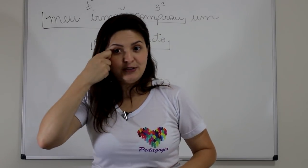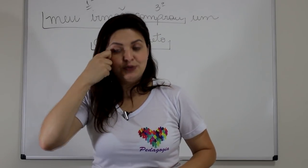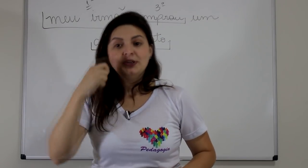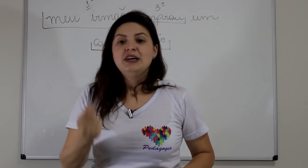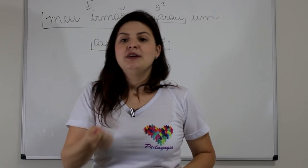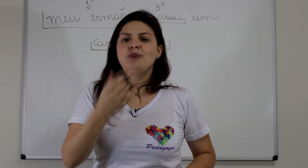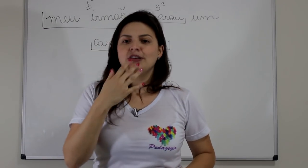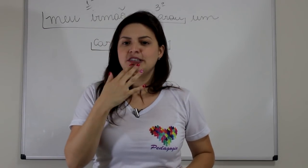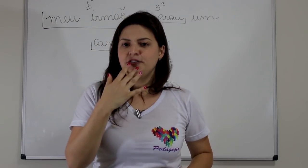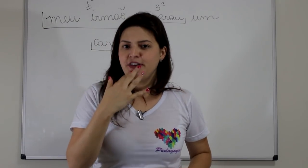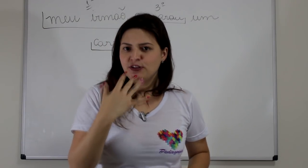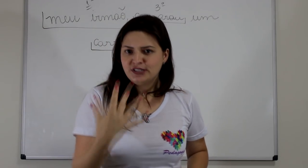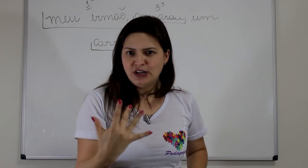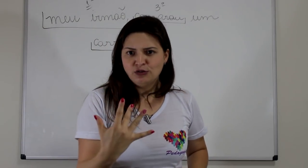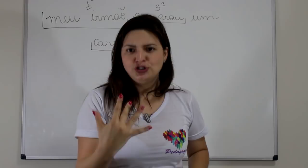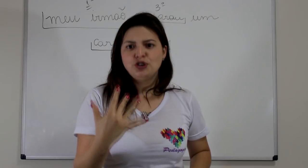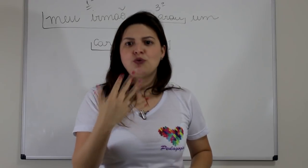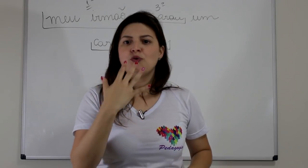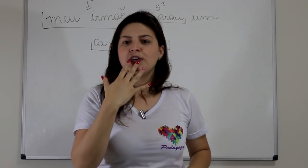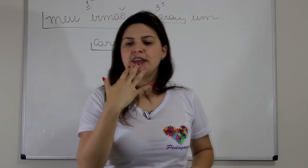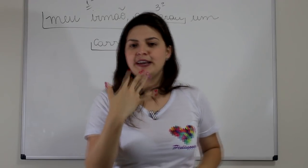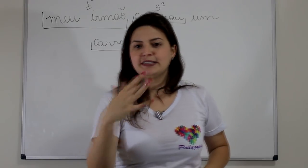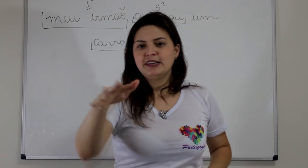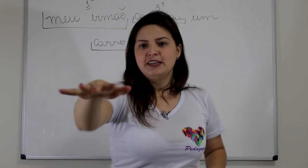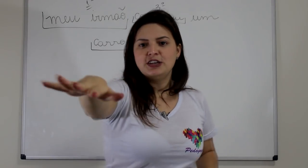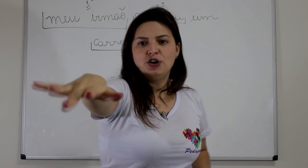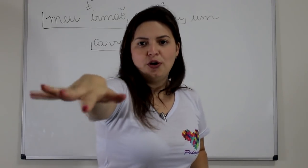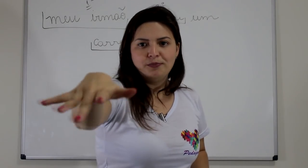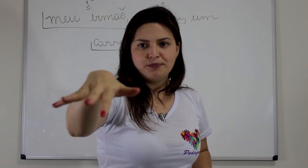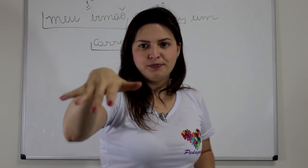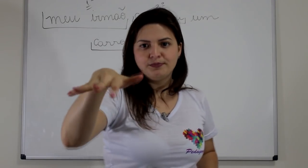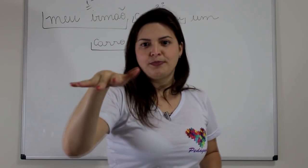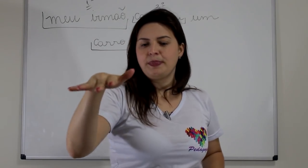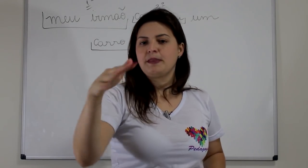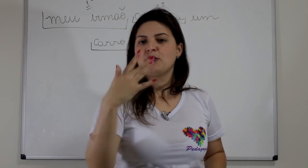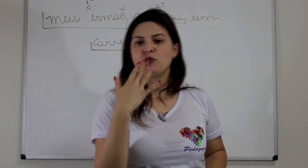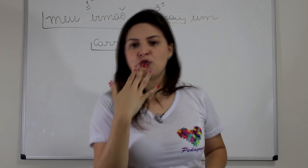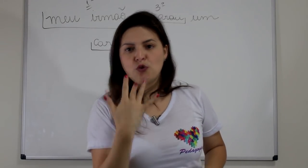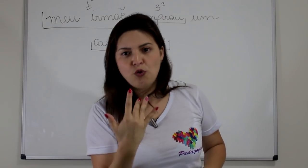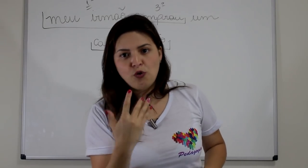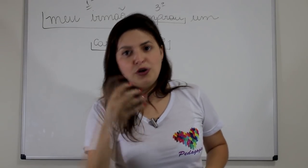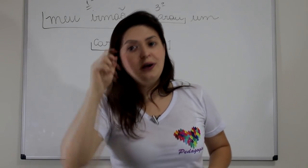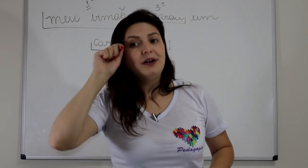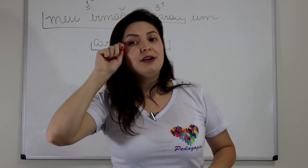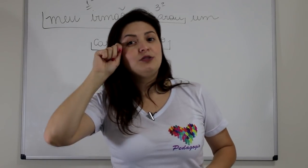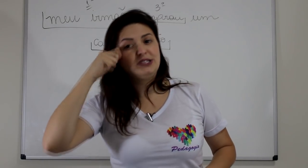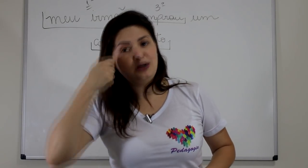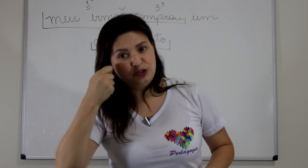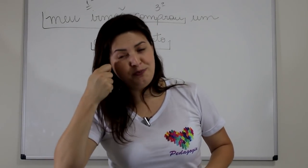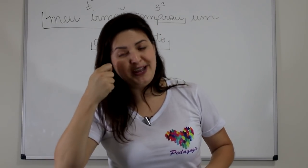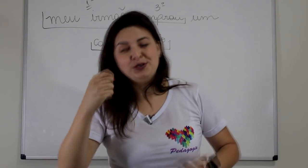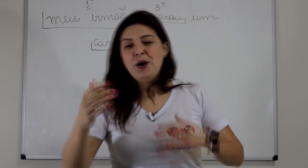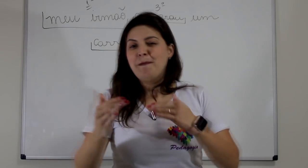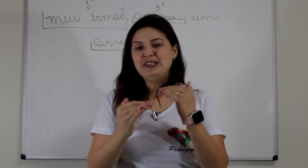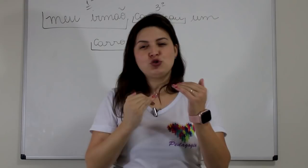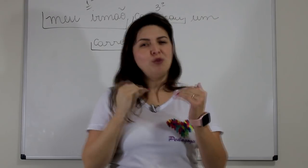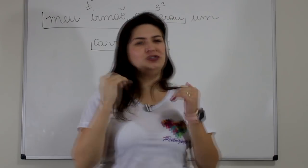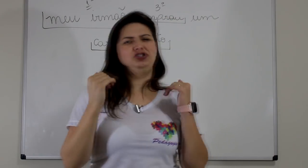preto, pode ser feito o sinal de cor, que é essa daqui, ó, cor e o sinal de preto. Mas como a gente